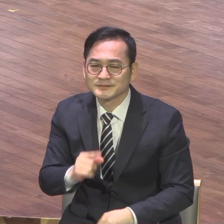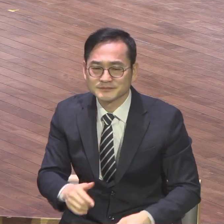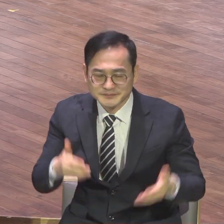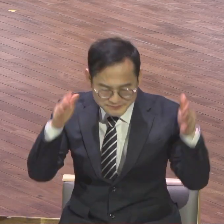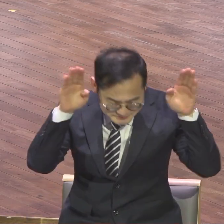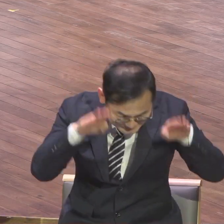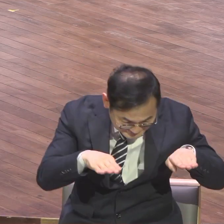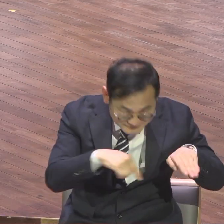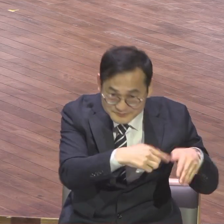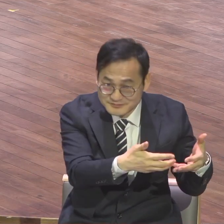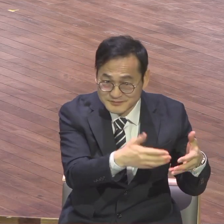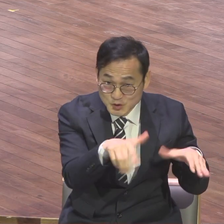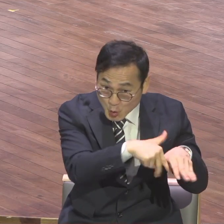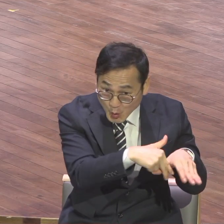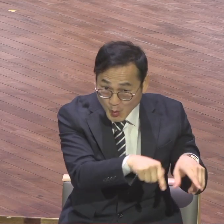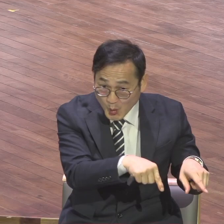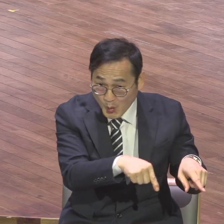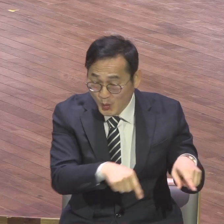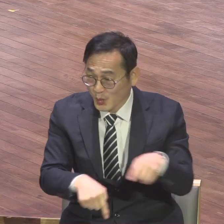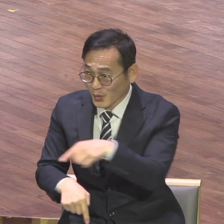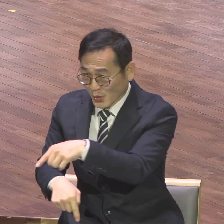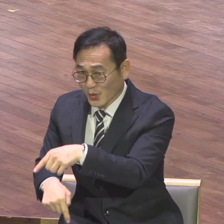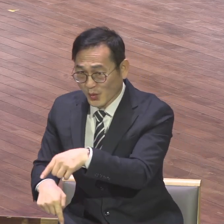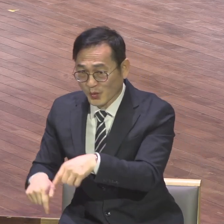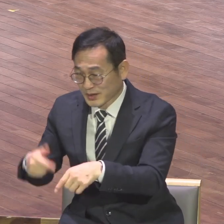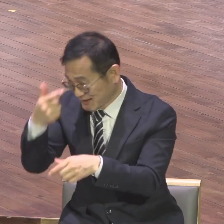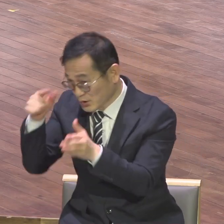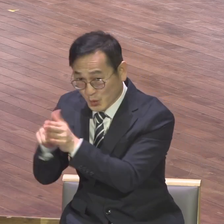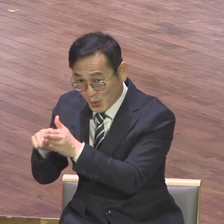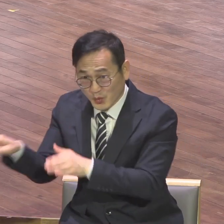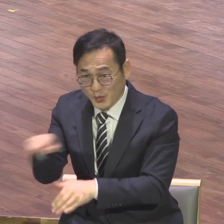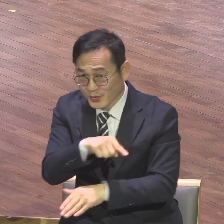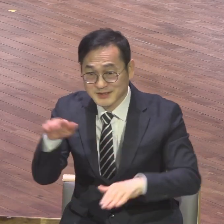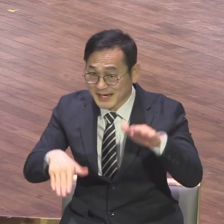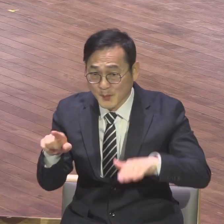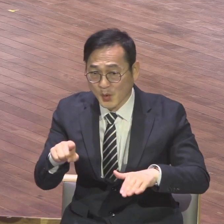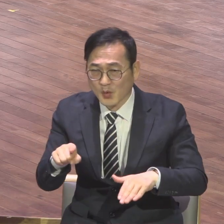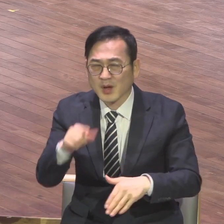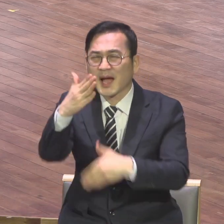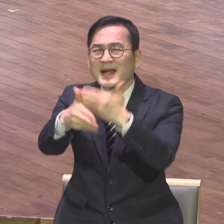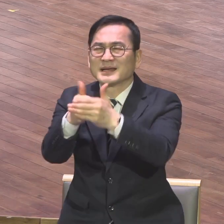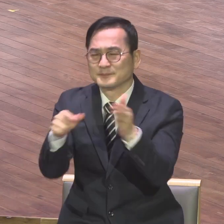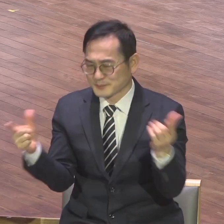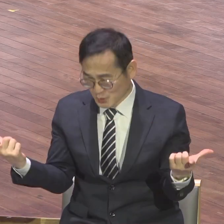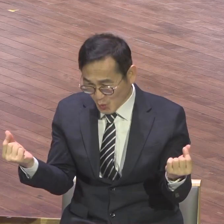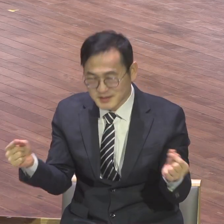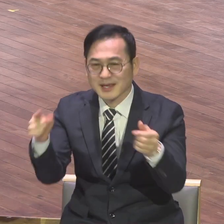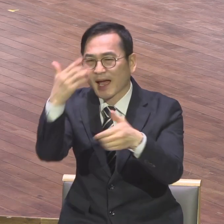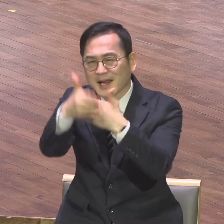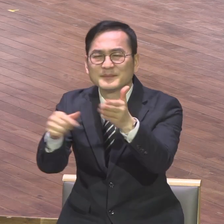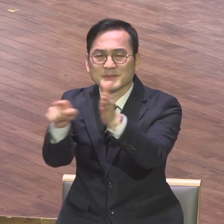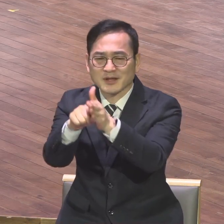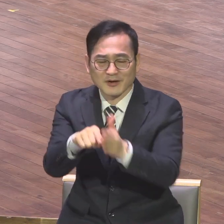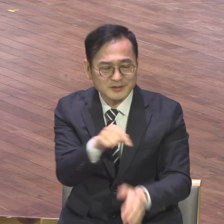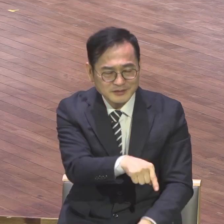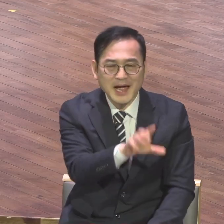모슬렘과 우리 차이가 뭐냐? 모슬렘도 똑같이 구약, 똑같이 하나님 믿고 알라. 모슬렘 쪽에는 하나님이라는 단어가